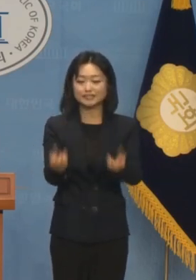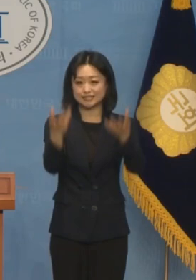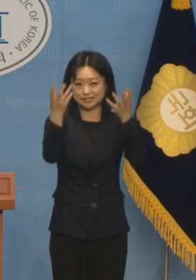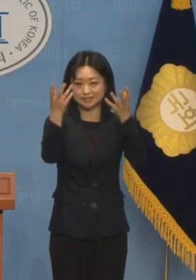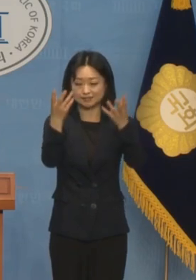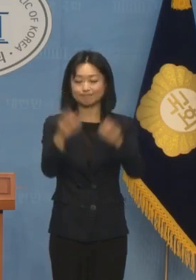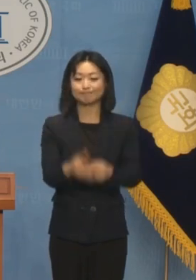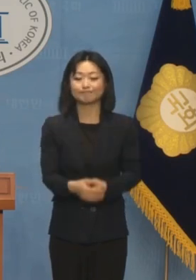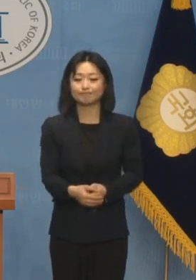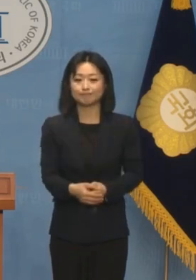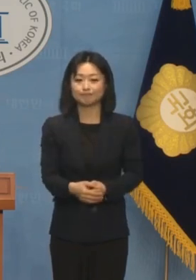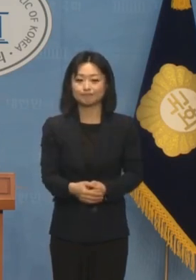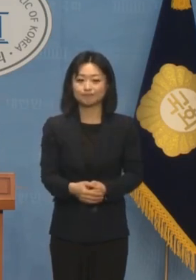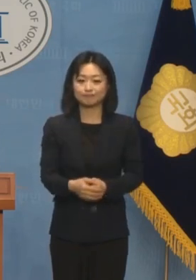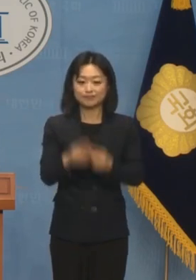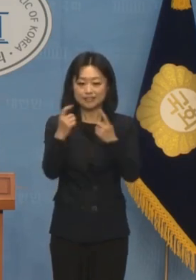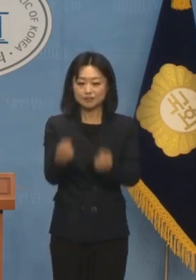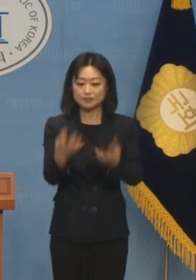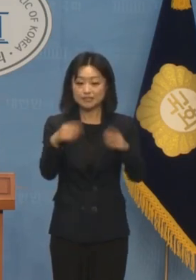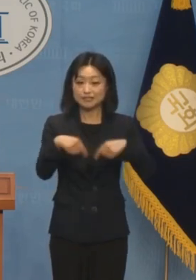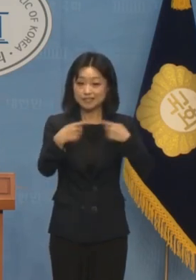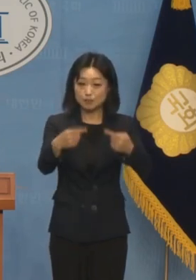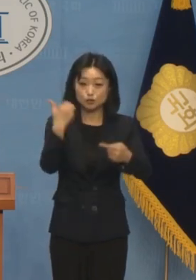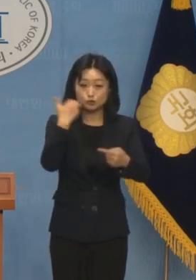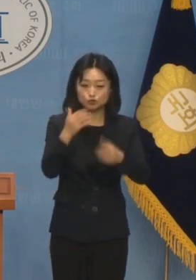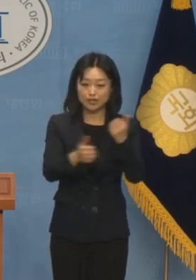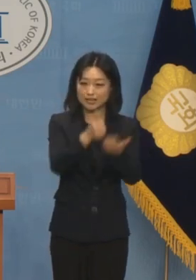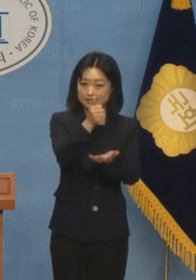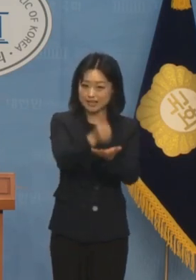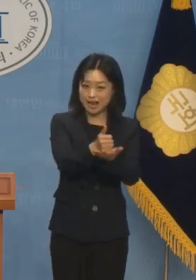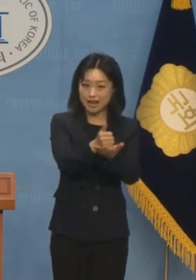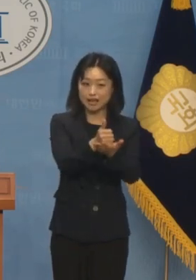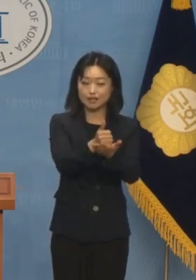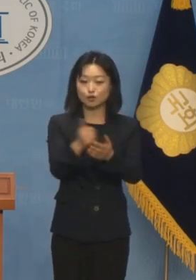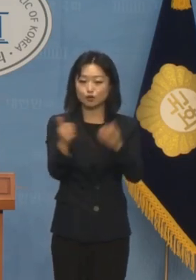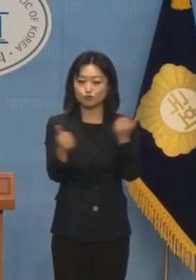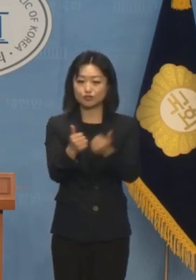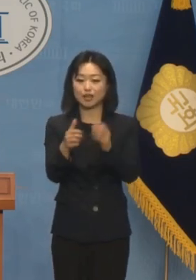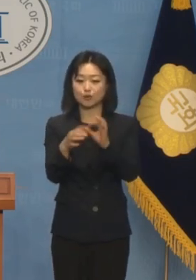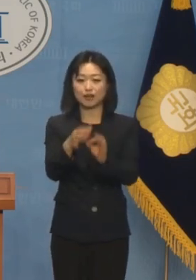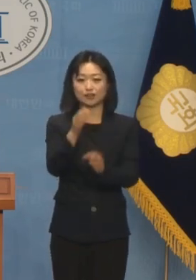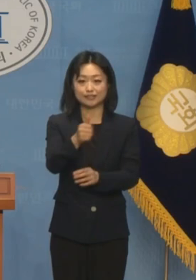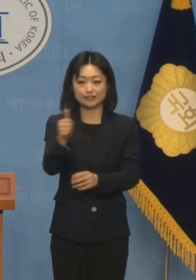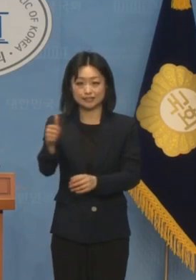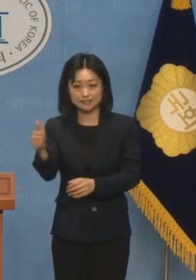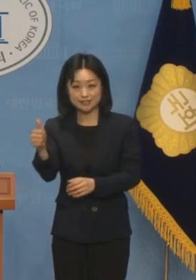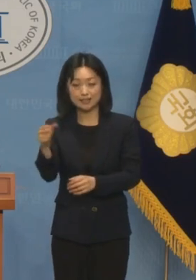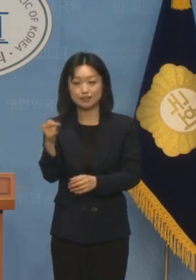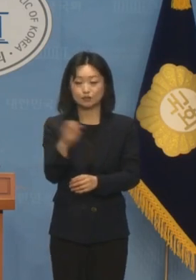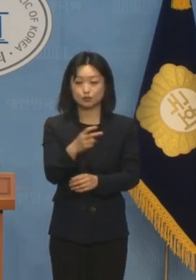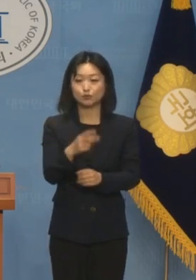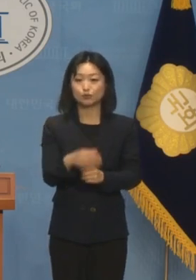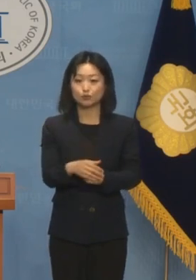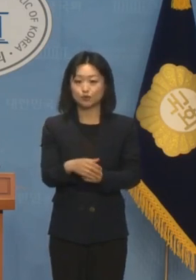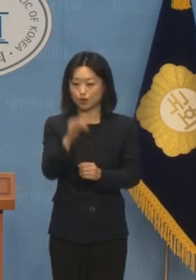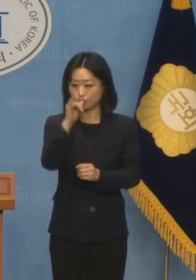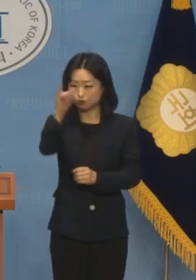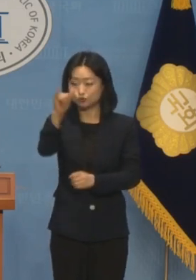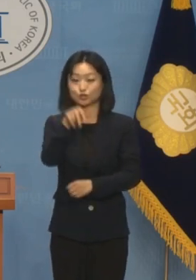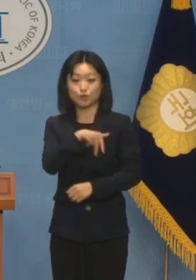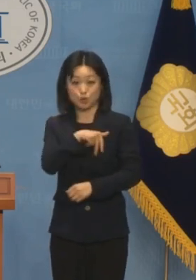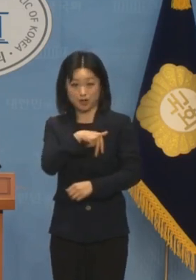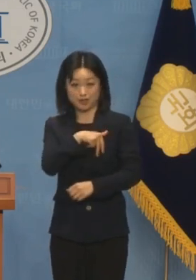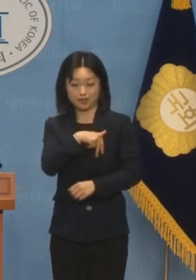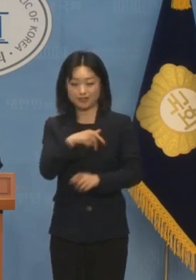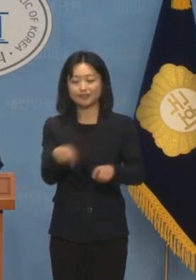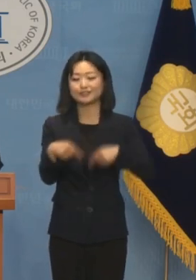개최합니다. 이번 기념식에는 김진표 국회의장, 각 국회 소속기관장, 조사회답 우수의원으로 선정된